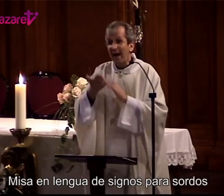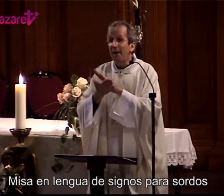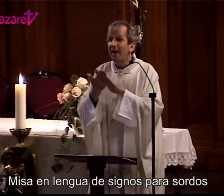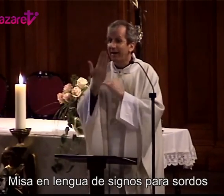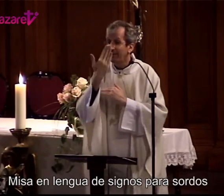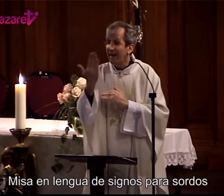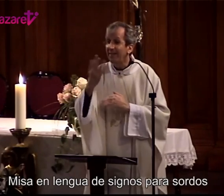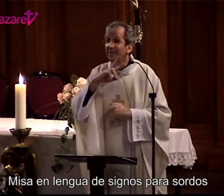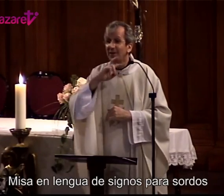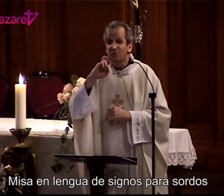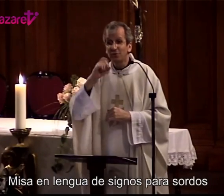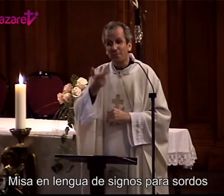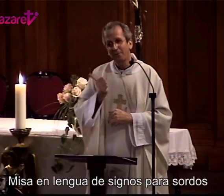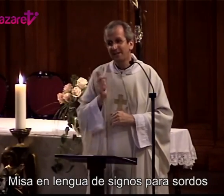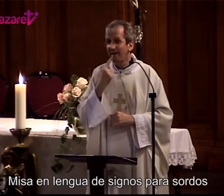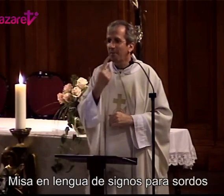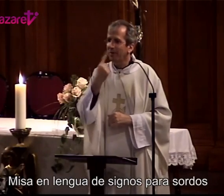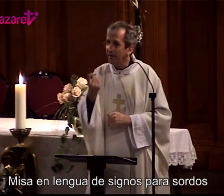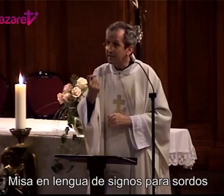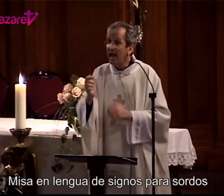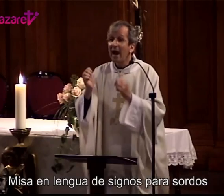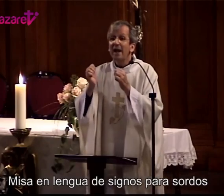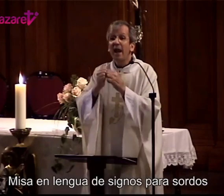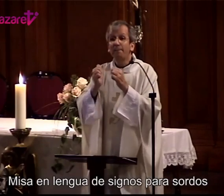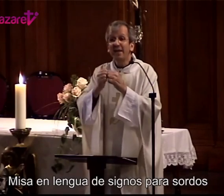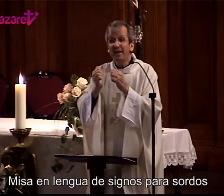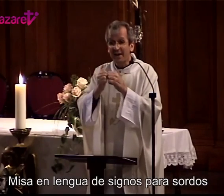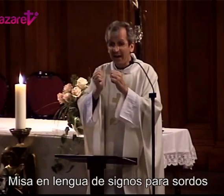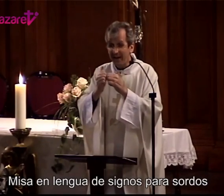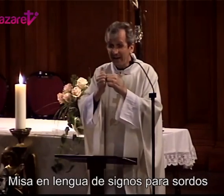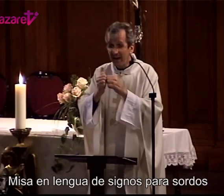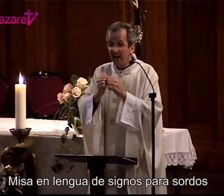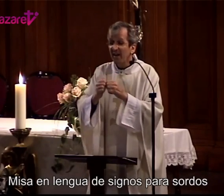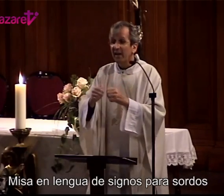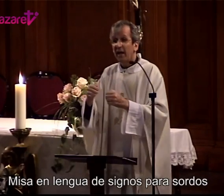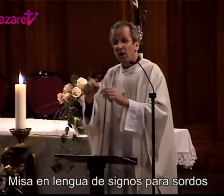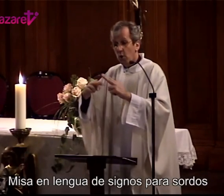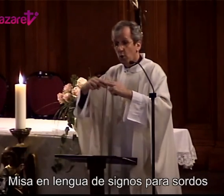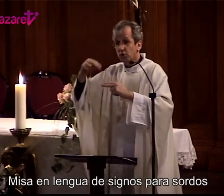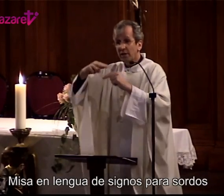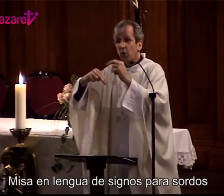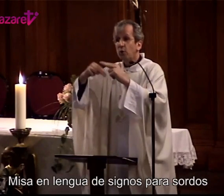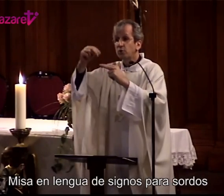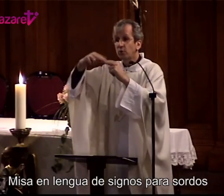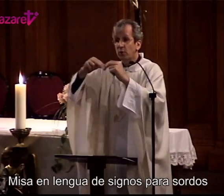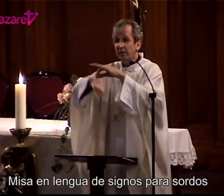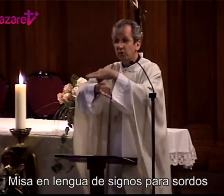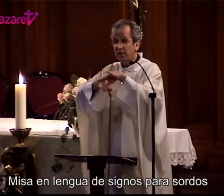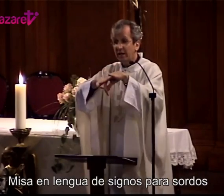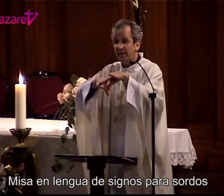hablar delante de los judíos, aprovecha el ejemplo para decirles, la piedra que los constructores, los arquitectos